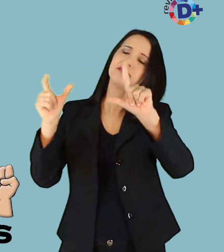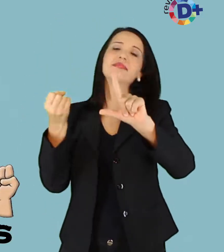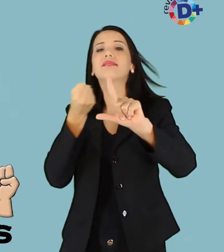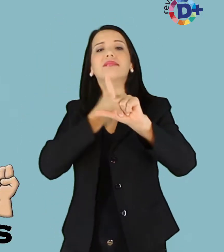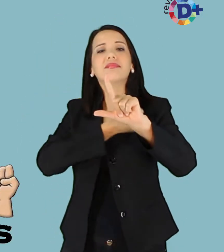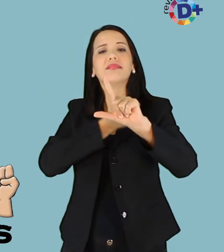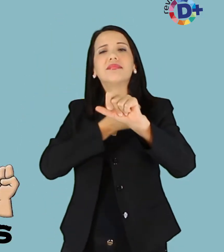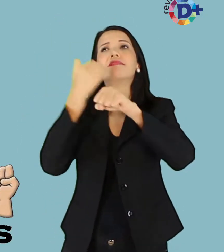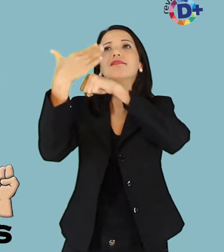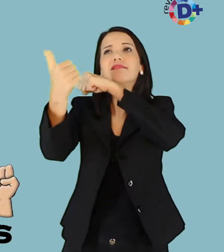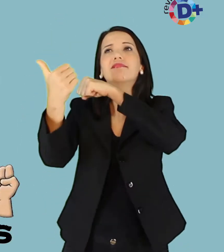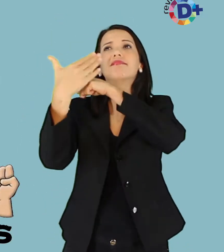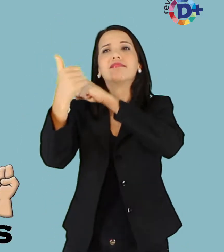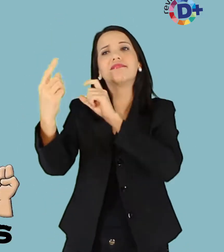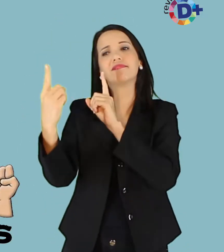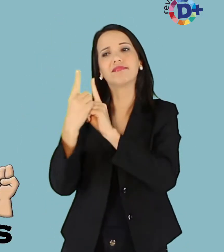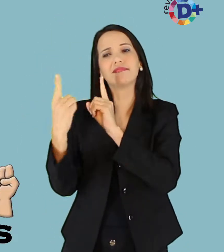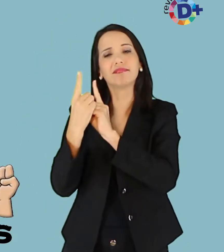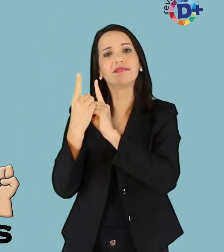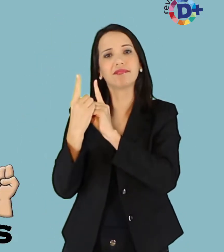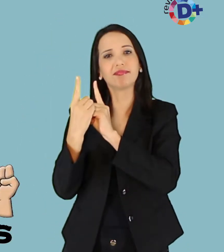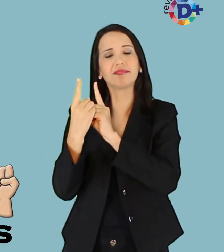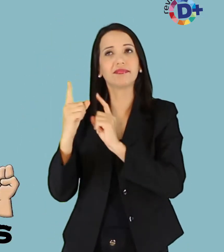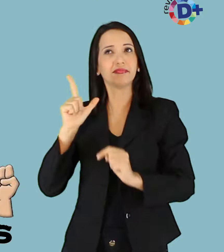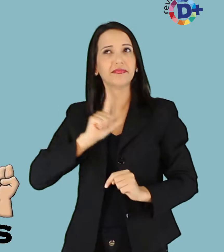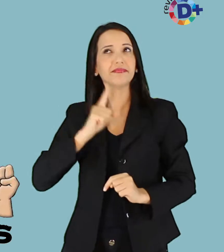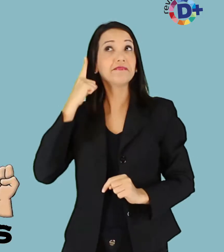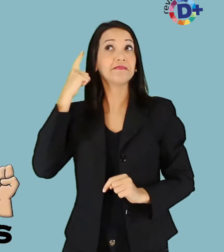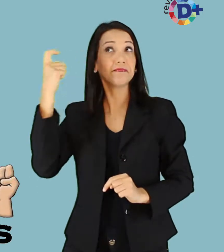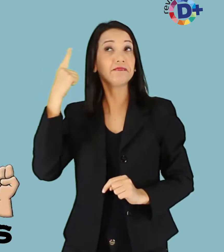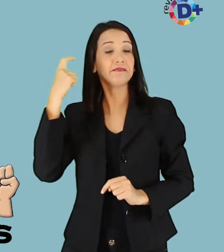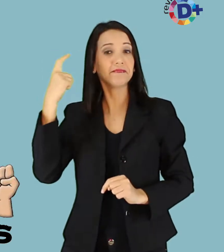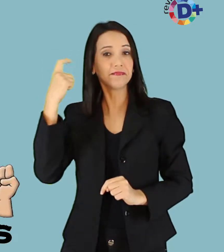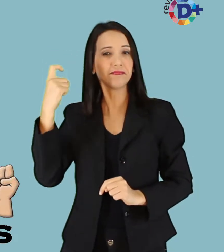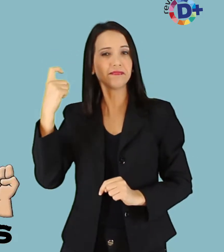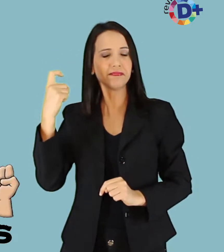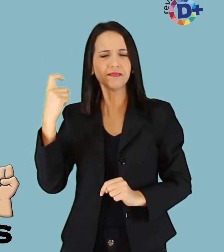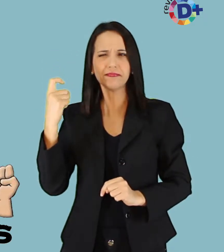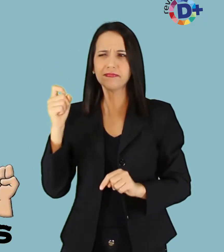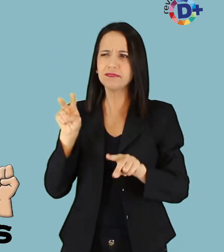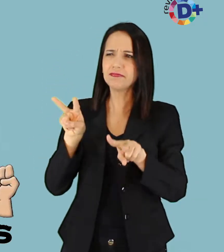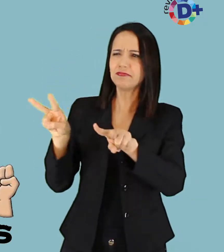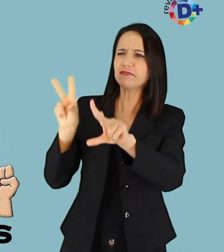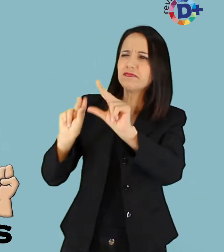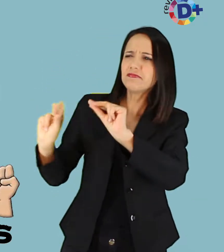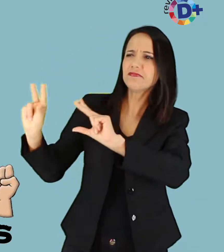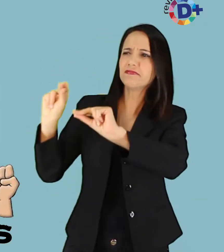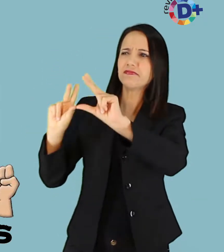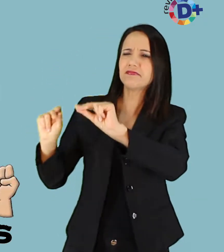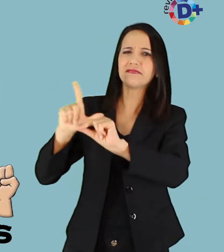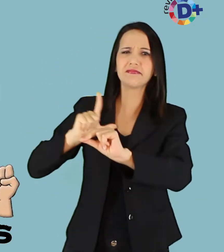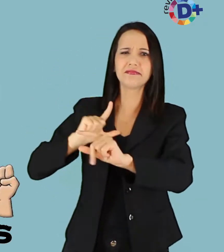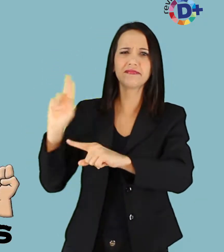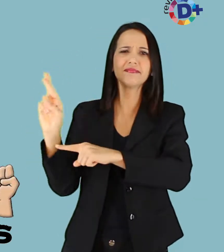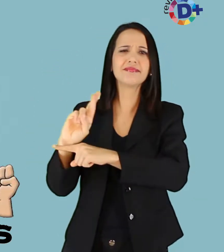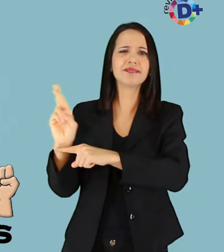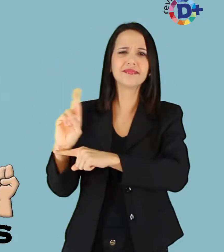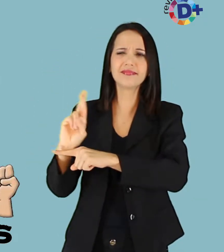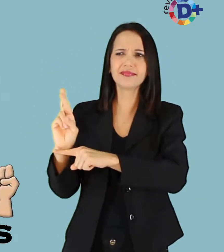letreiro avisava o número do próximo a ser atendido, acompanhado de um aviso sonoro, me dei conta de um burburinho que